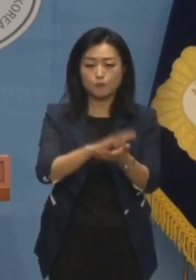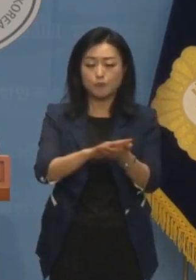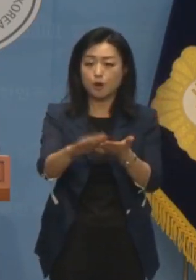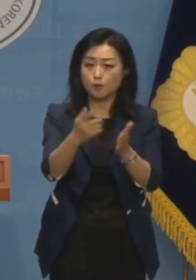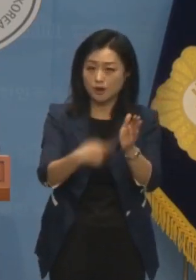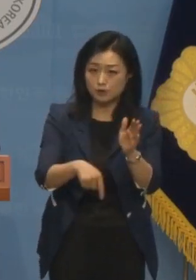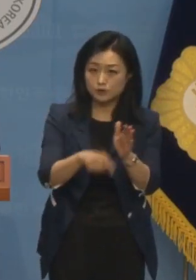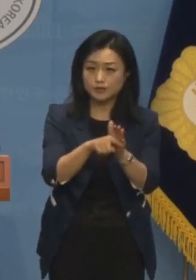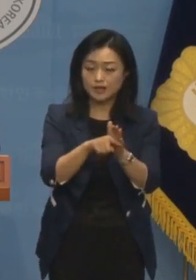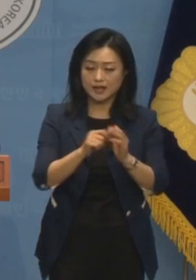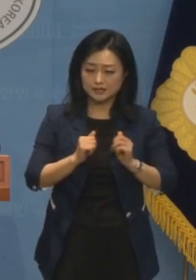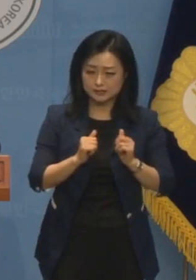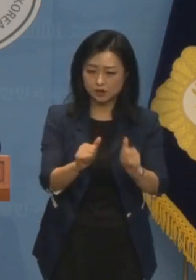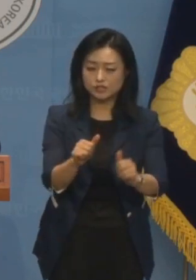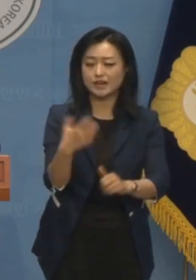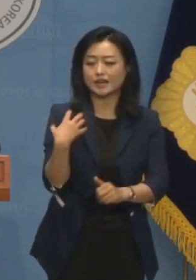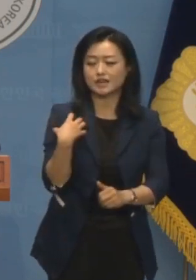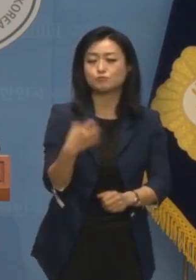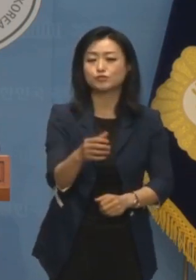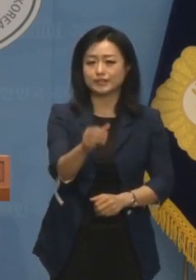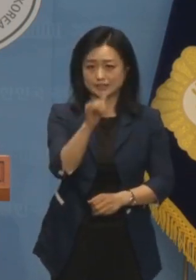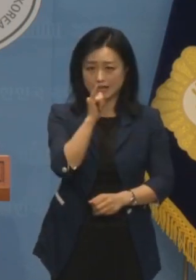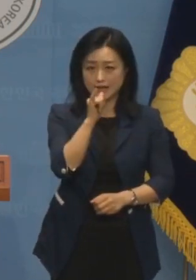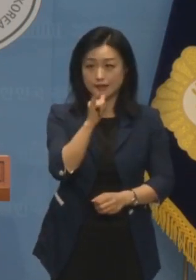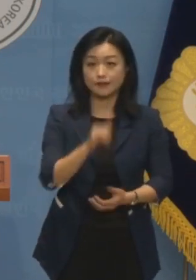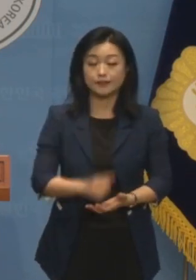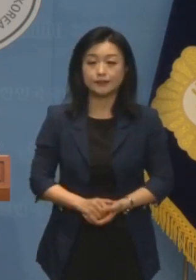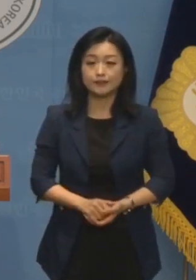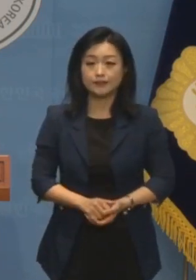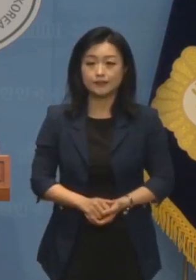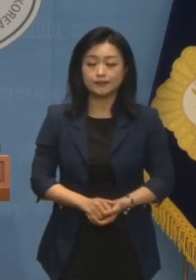성실한 의무를 진다는 역할을 규정해 놓았습니다.